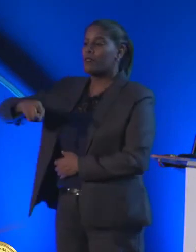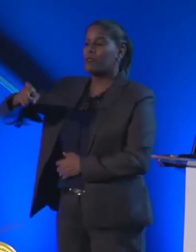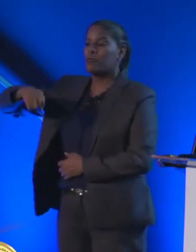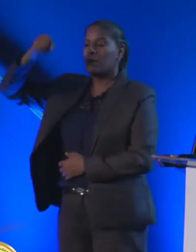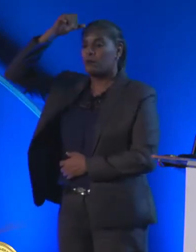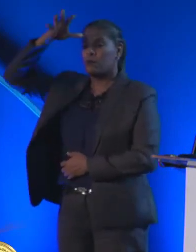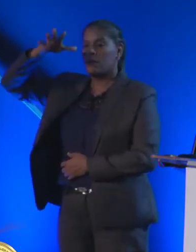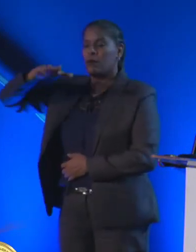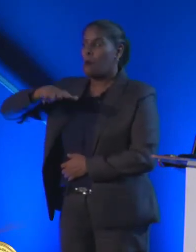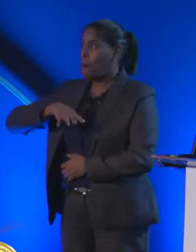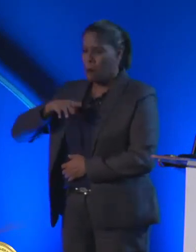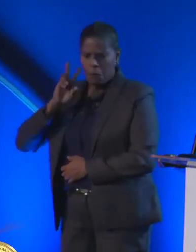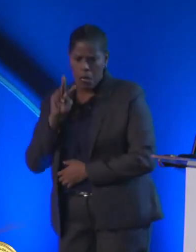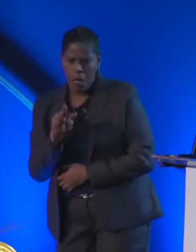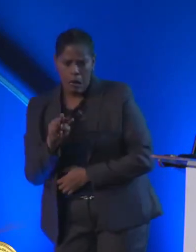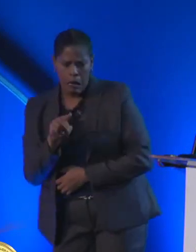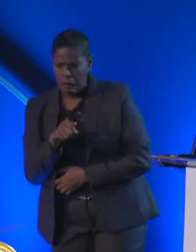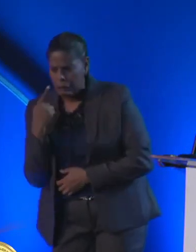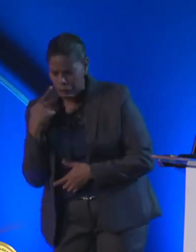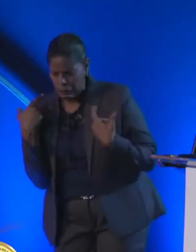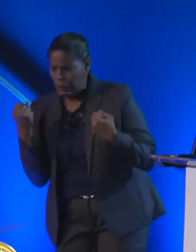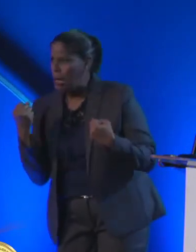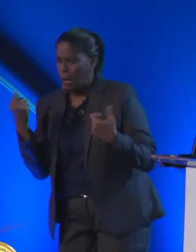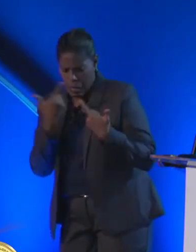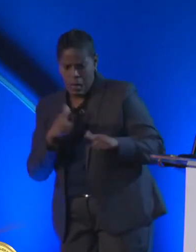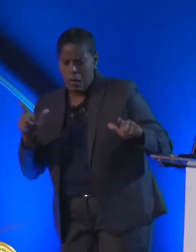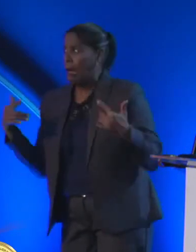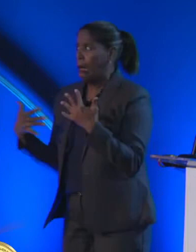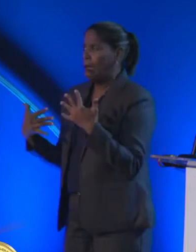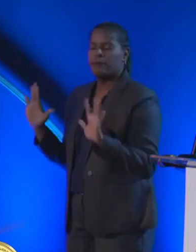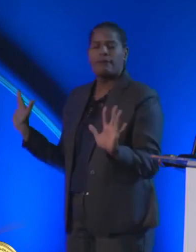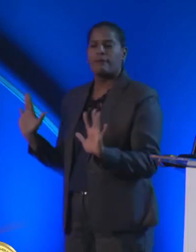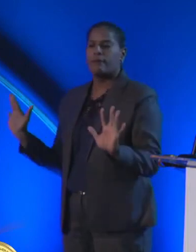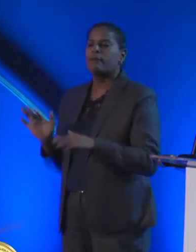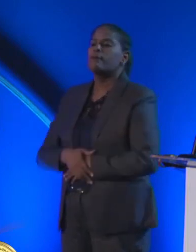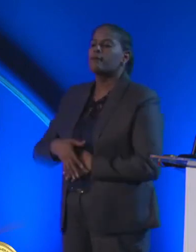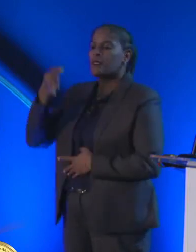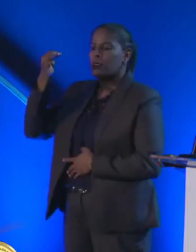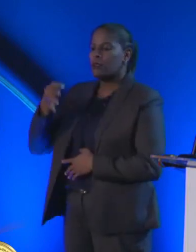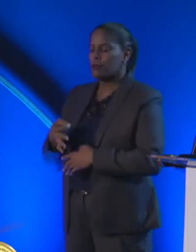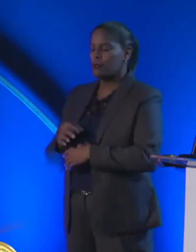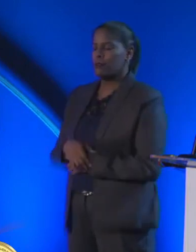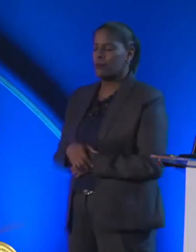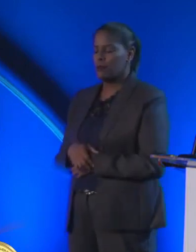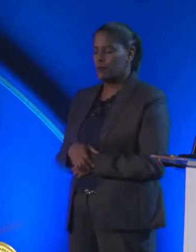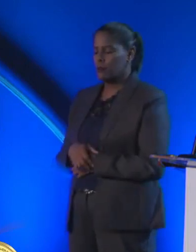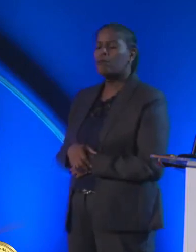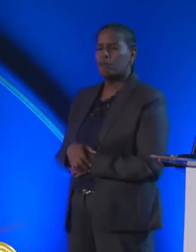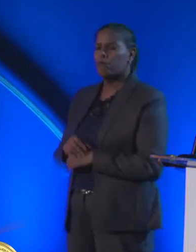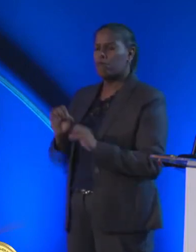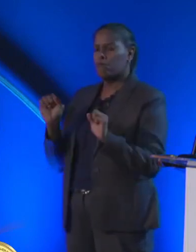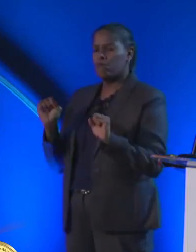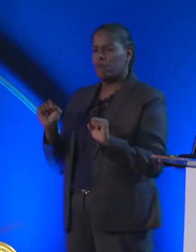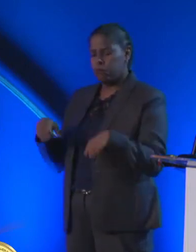no teman a nuestra libertad estoy segura segura de que lo vamos